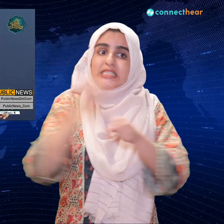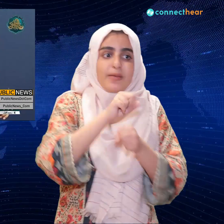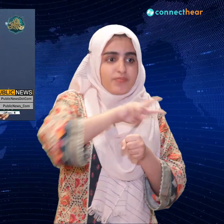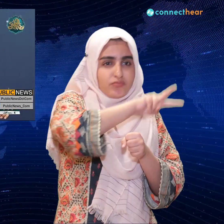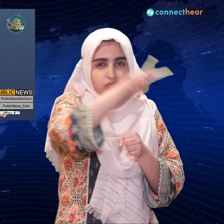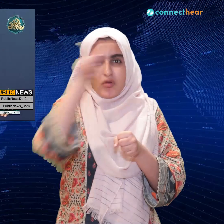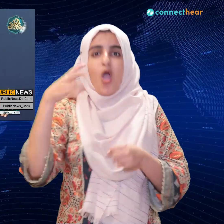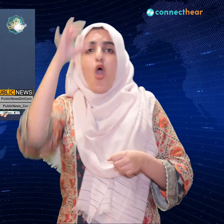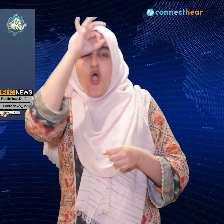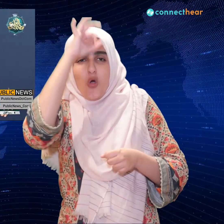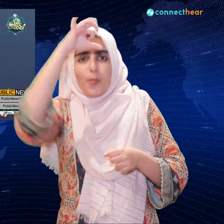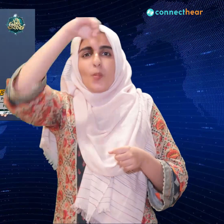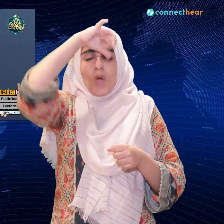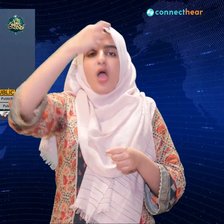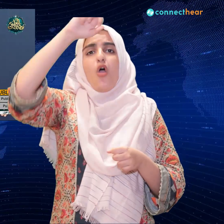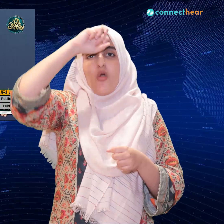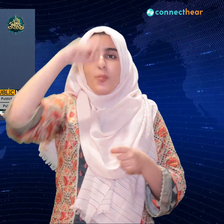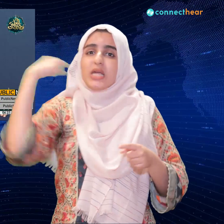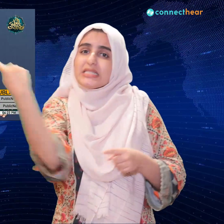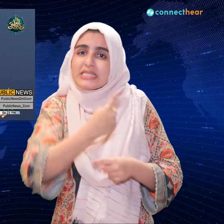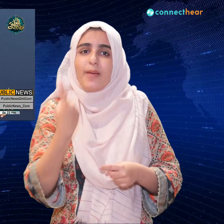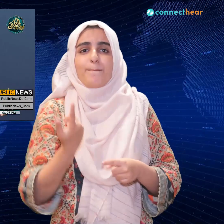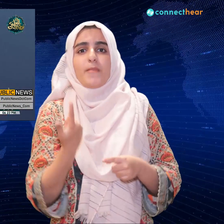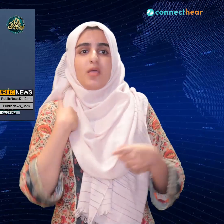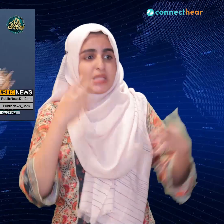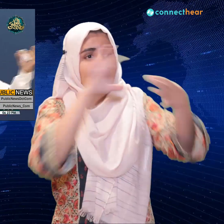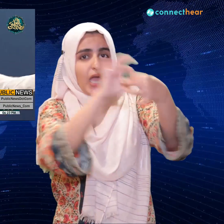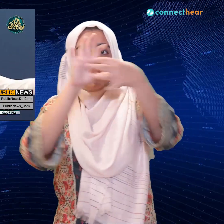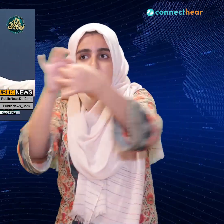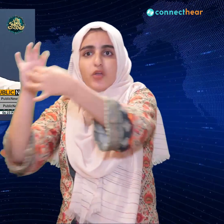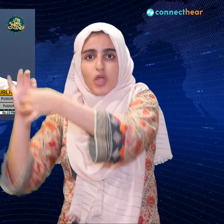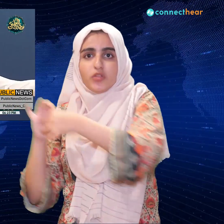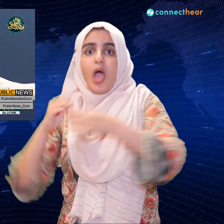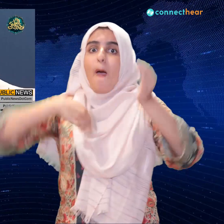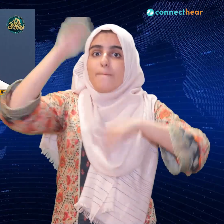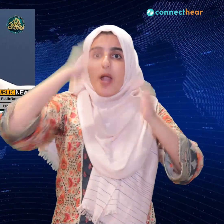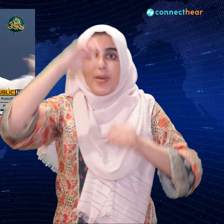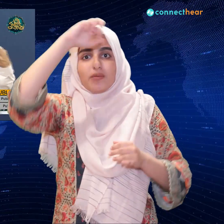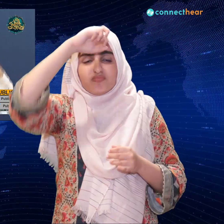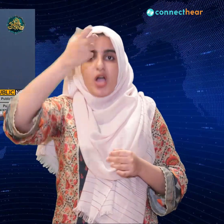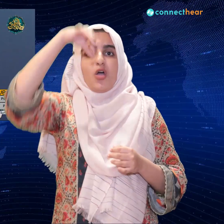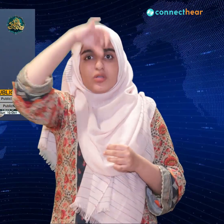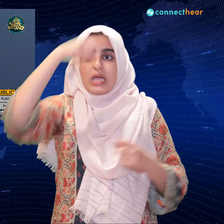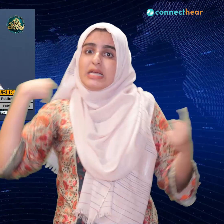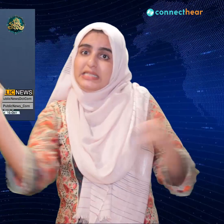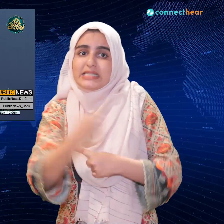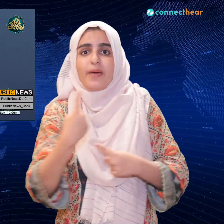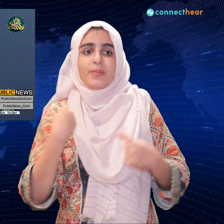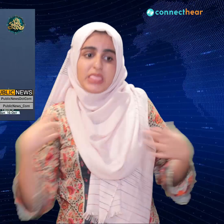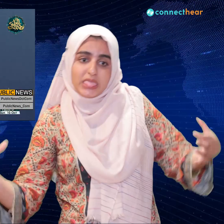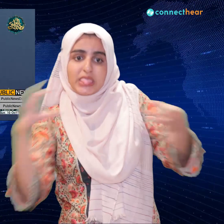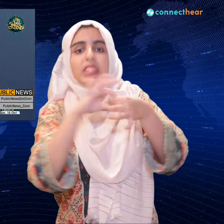علماء پاکستان میں ان سے سب سے رابطے کرے. بڑے بڑے ہمارے علماء بیٹھے ہوئے ہیں, کوشش کریں کہ ہم ساری